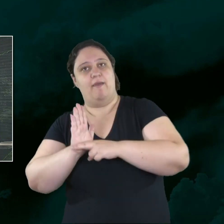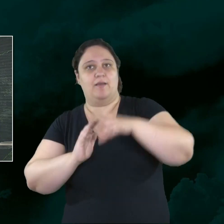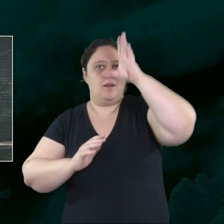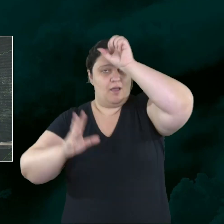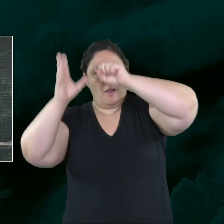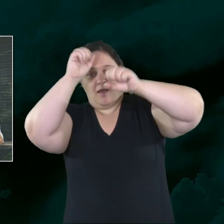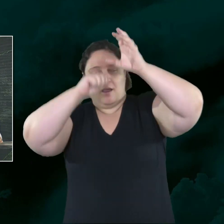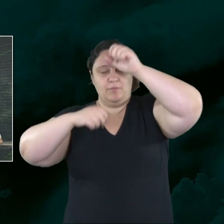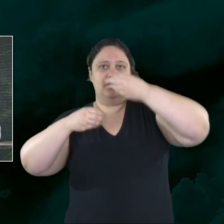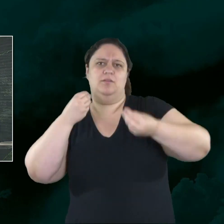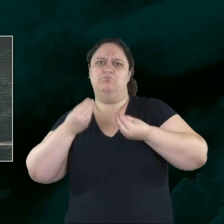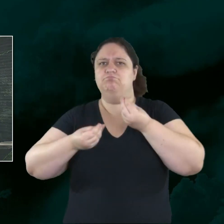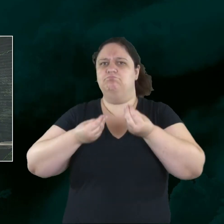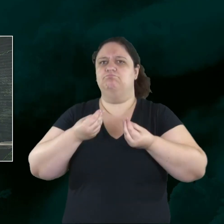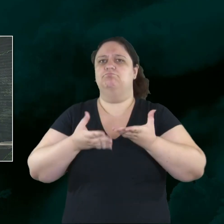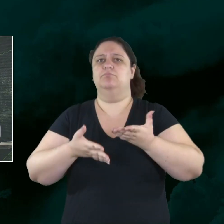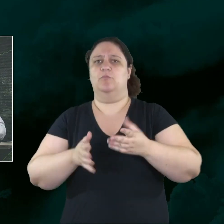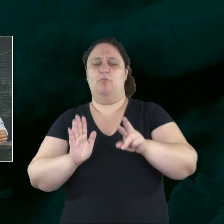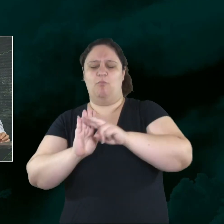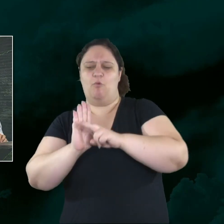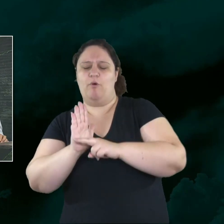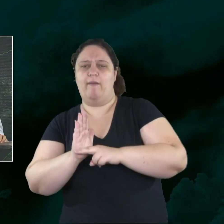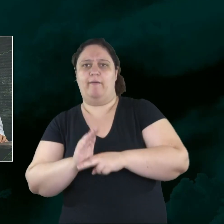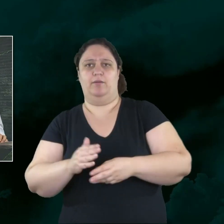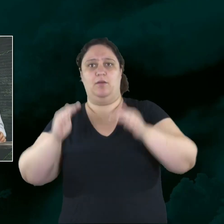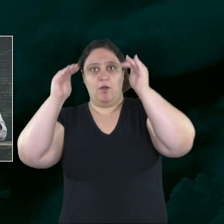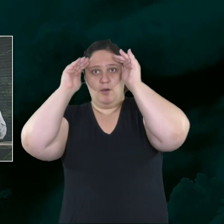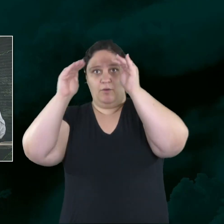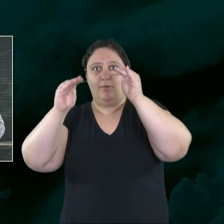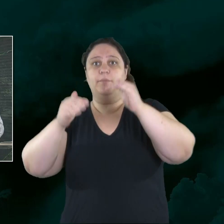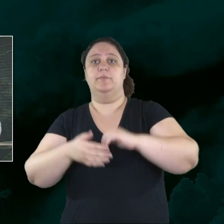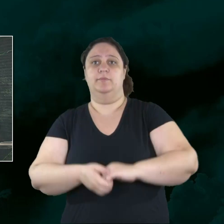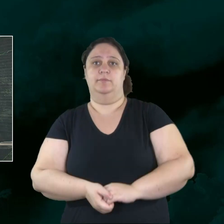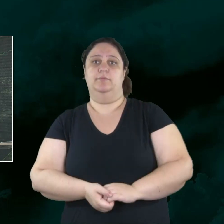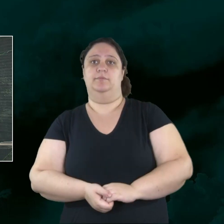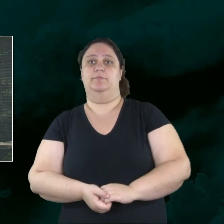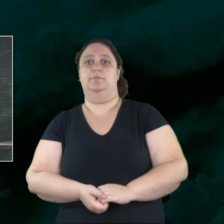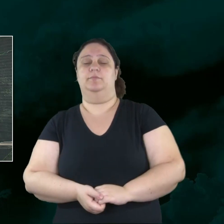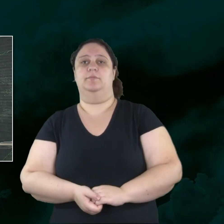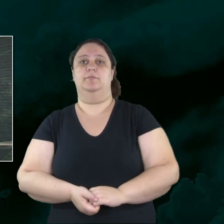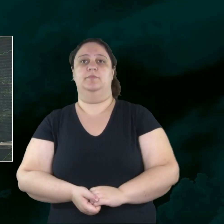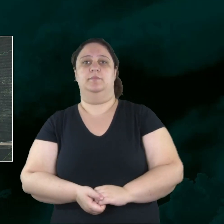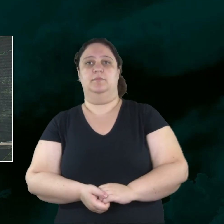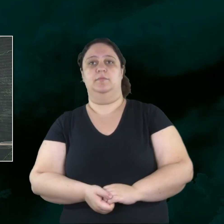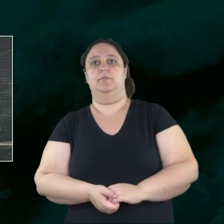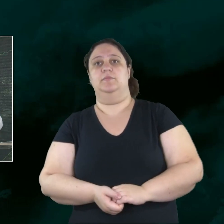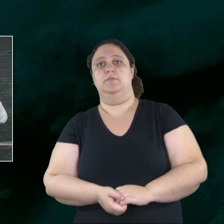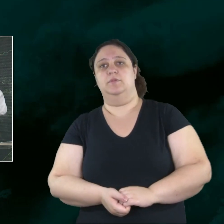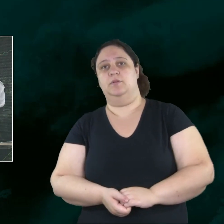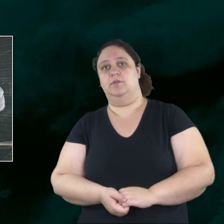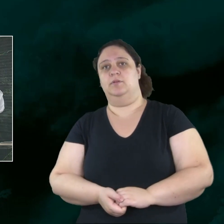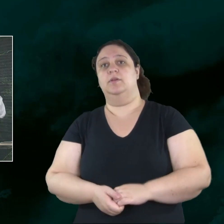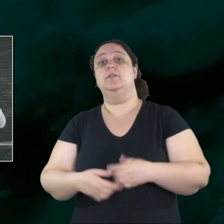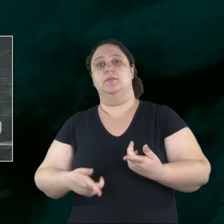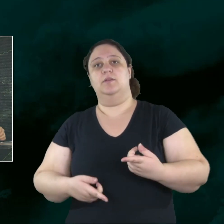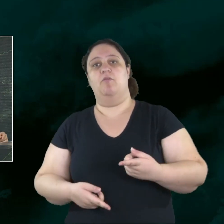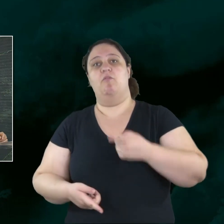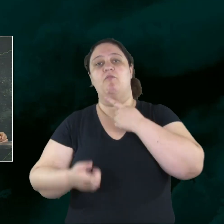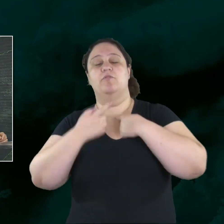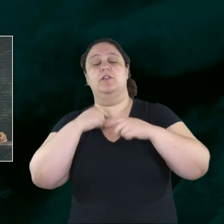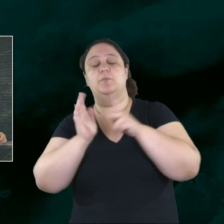conviver com regras de convivência que subordinasse a vontade individual à vontade